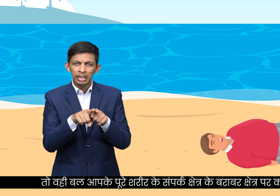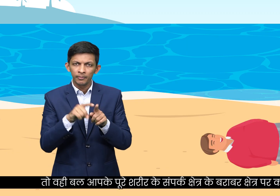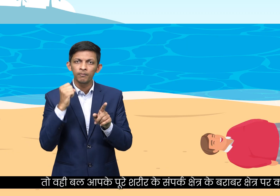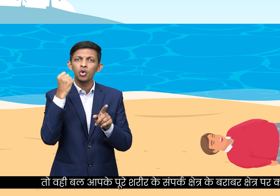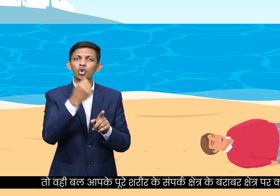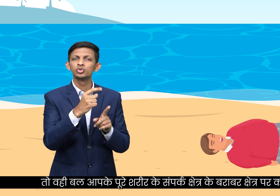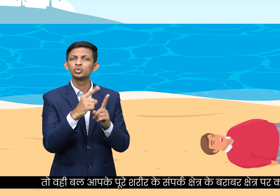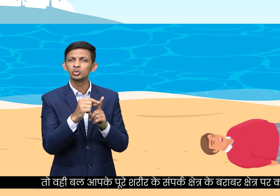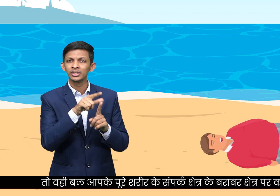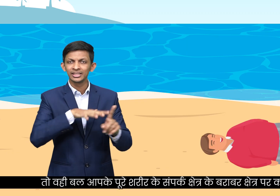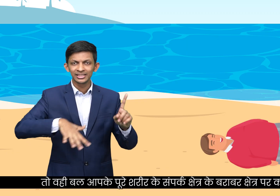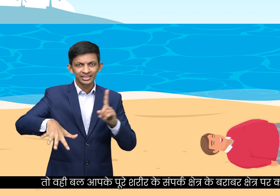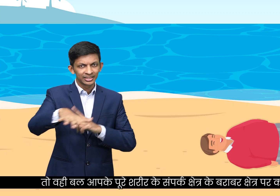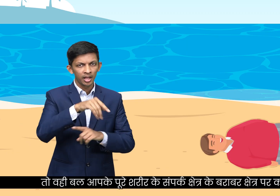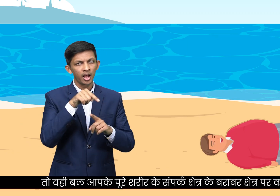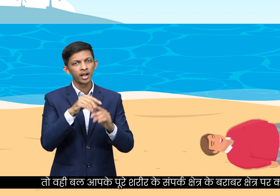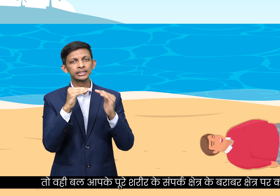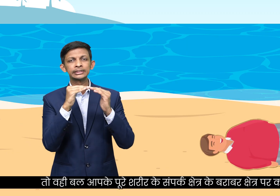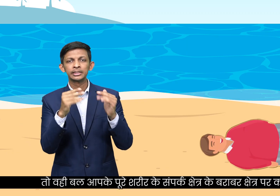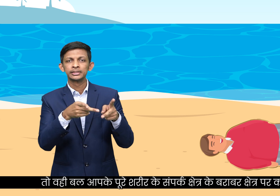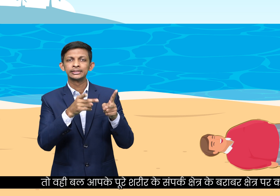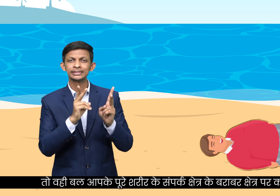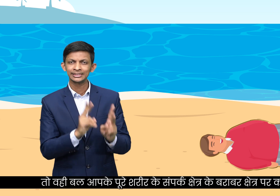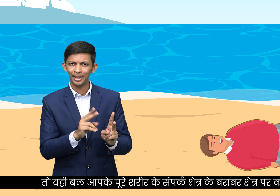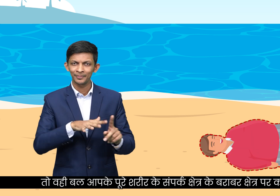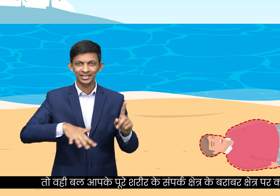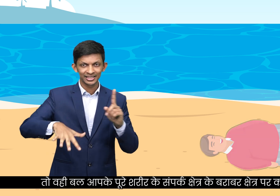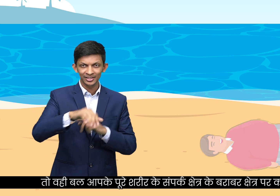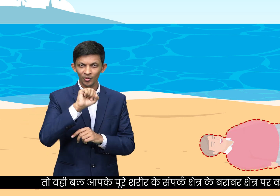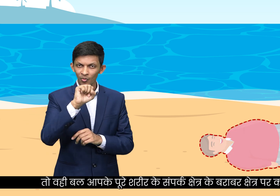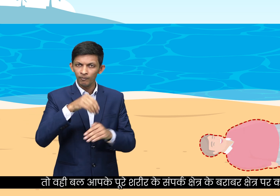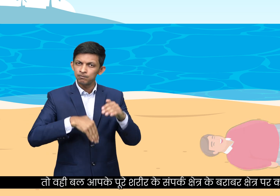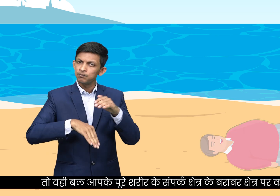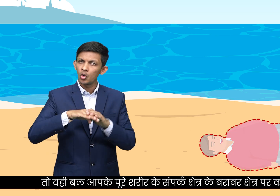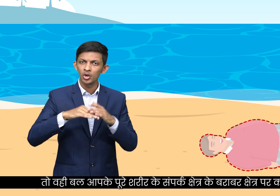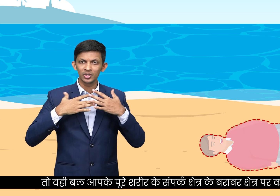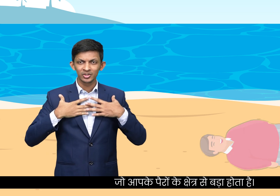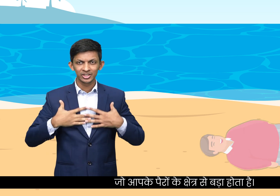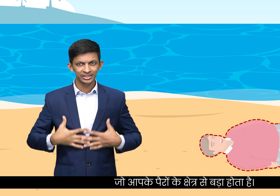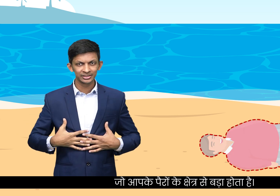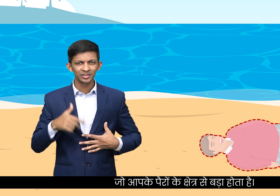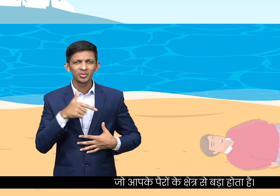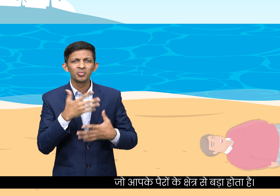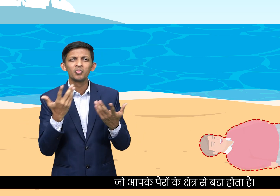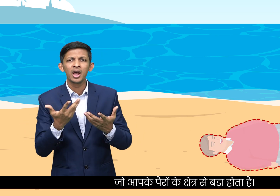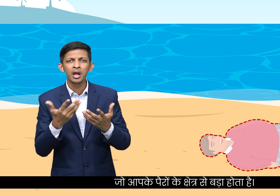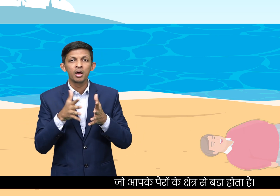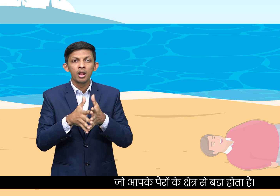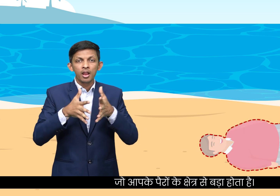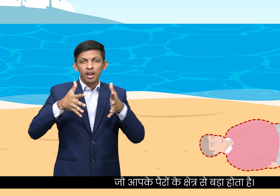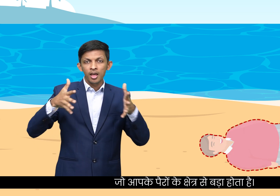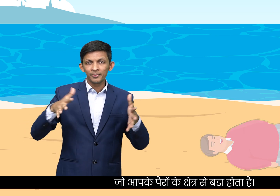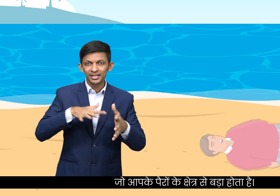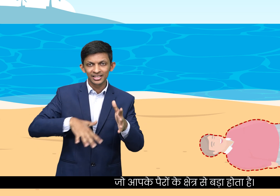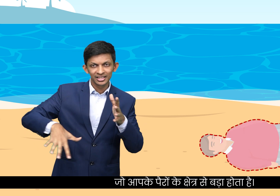बल आपके पूरे शरीर के संपर्क क्षेत्र के बराबर क्षेत्र पर कार्य करता है, जो आपके